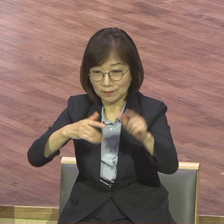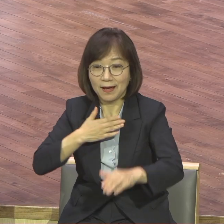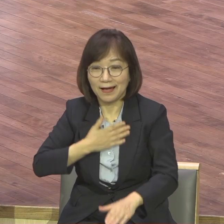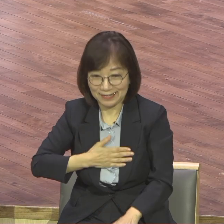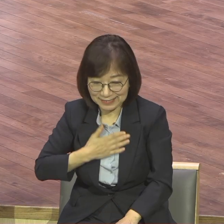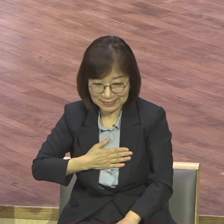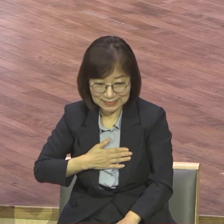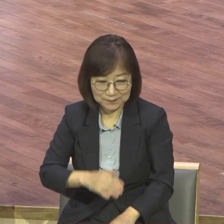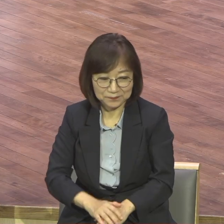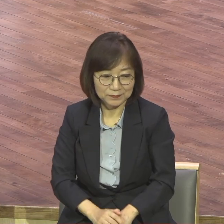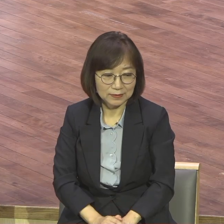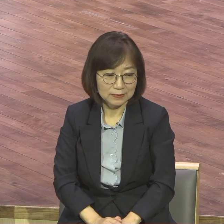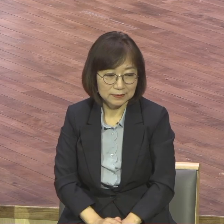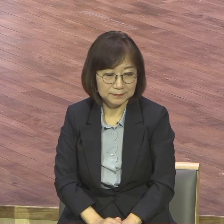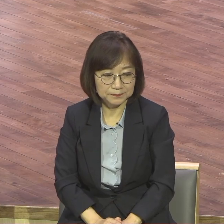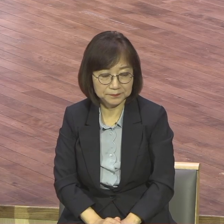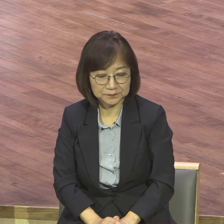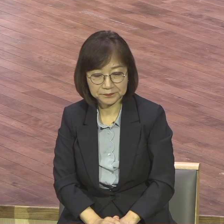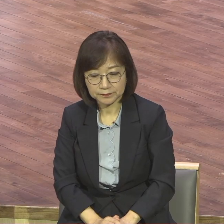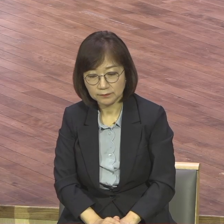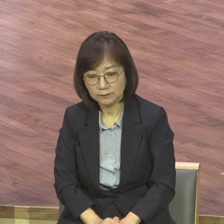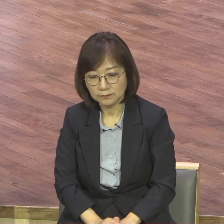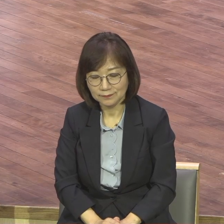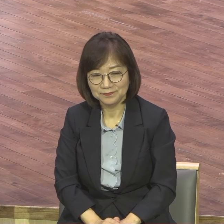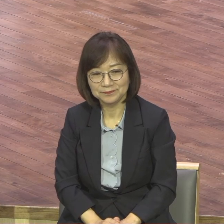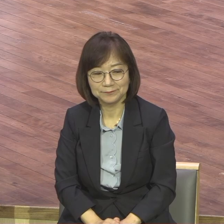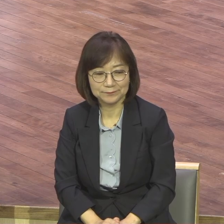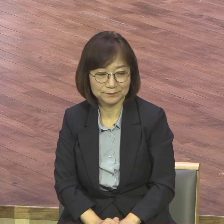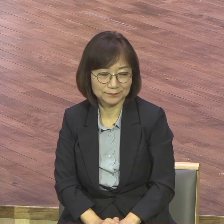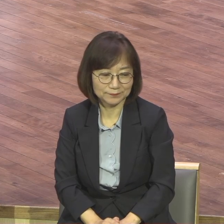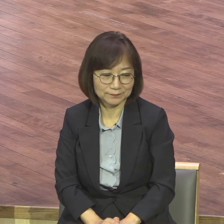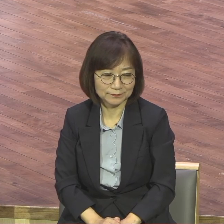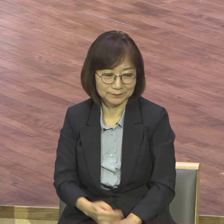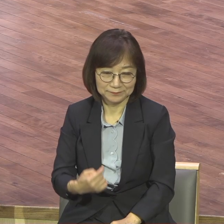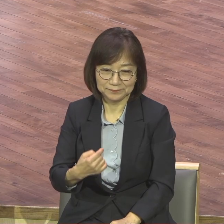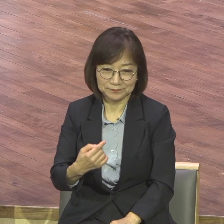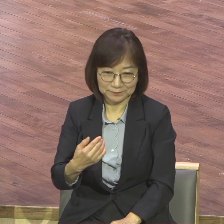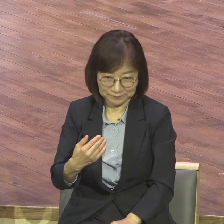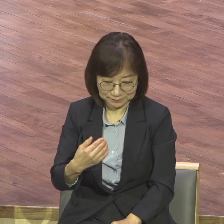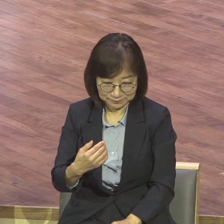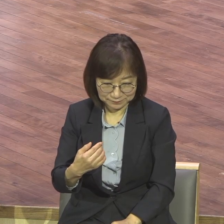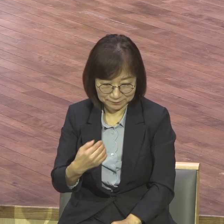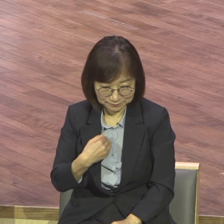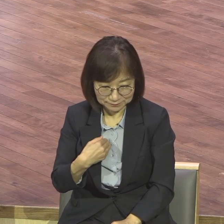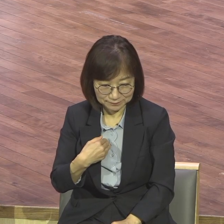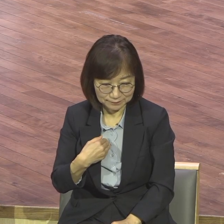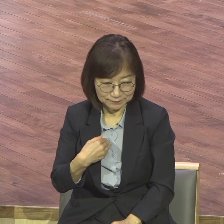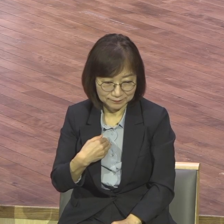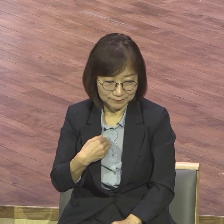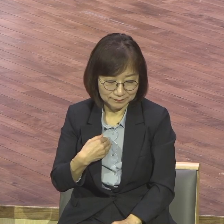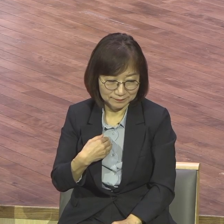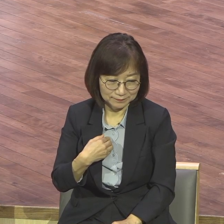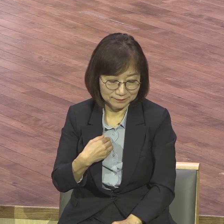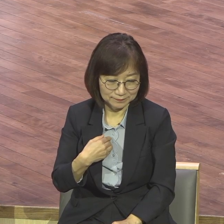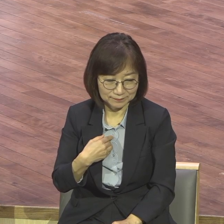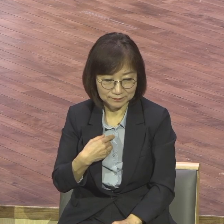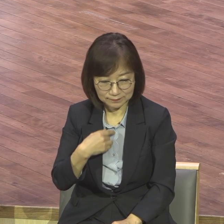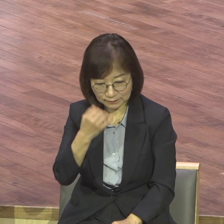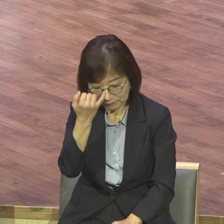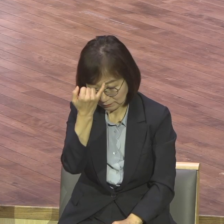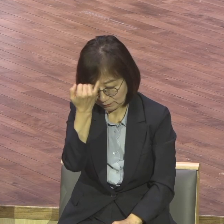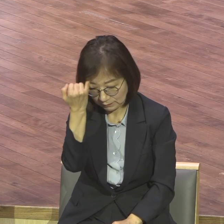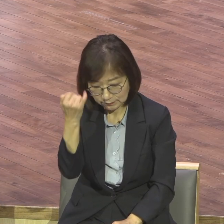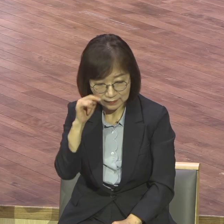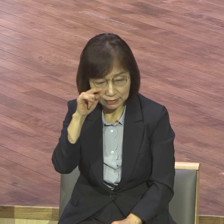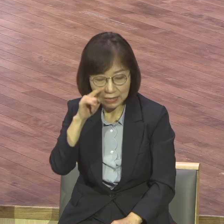세계에서 가장 보수적인 신학을 공부한 목사 아닙니까? 그것도 모태로부터 그런 체질이 된 사람 아닙니까? 그런데 여러분 보세요.